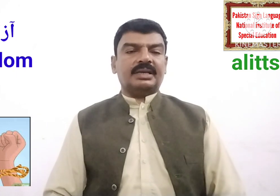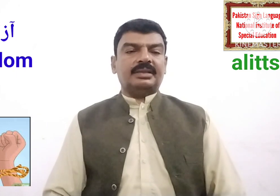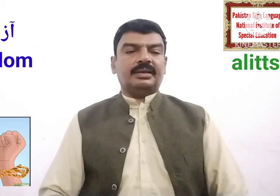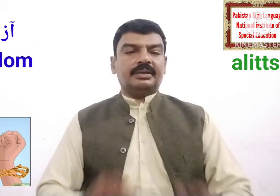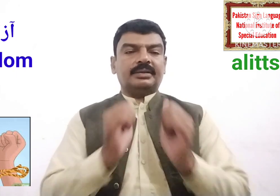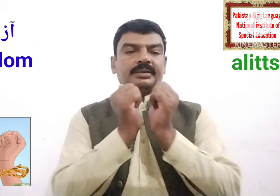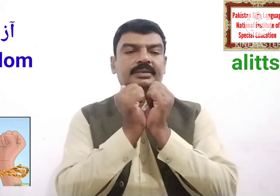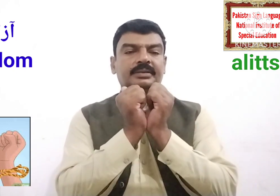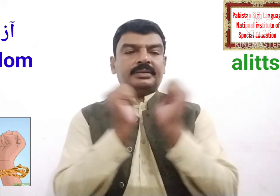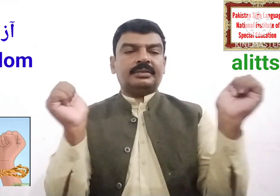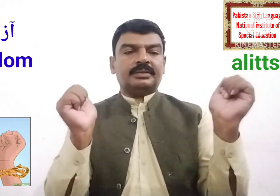आज़ादी,